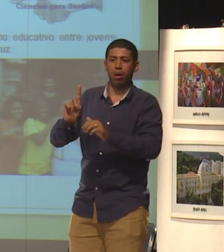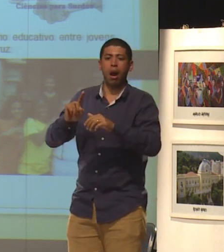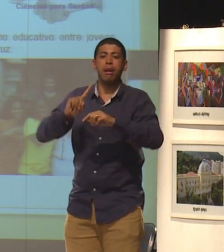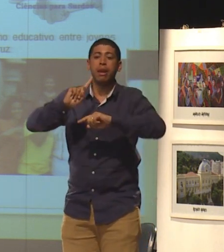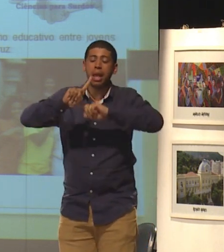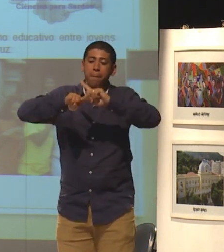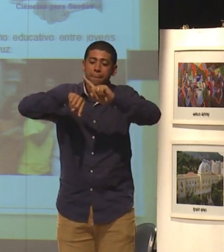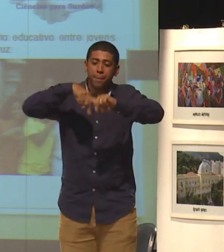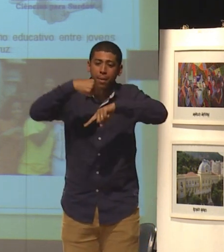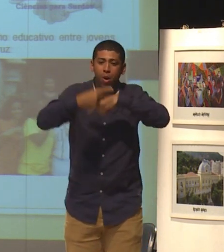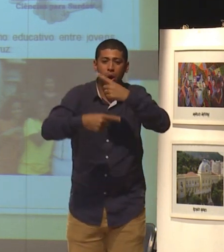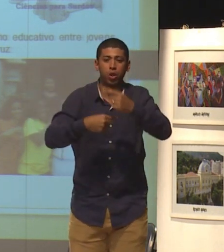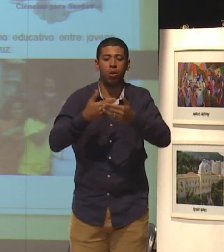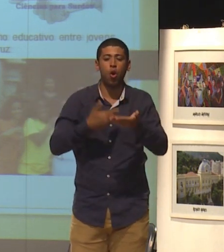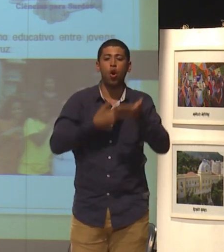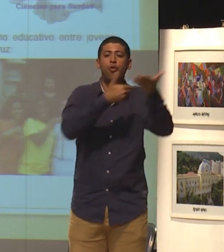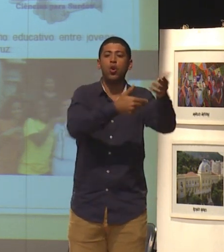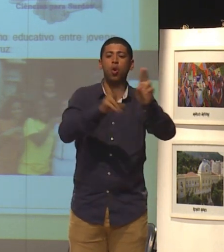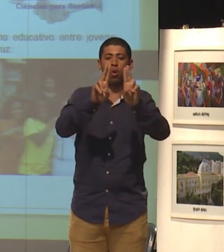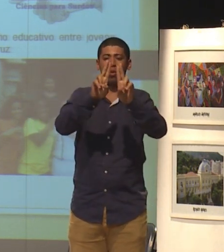não me atraía, né? E